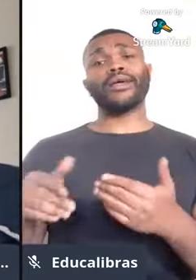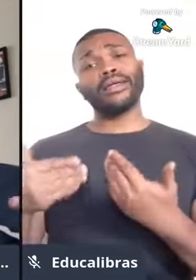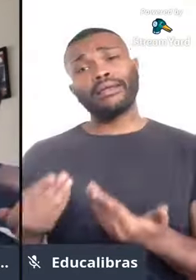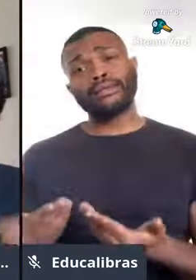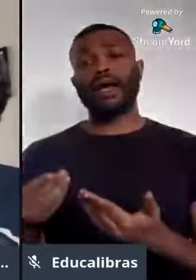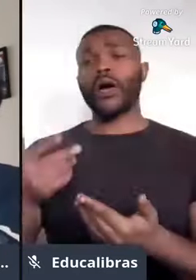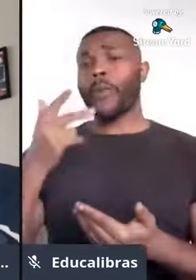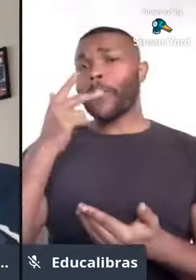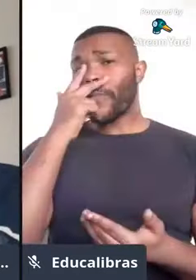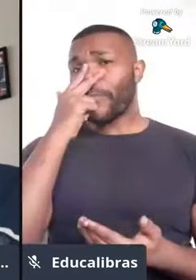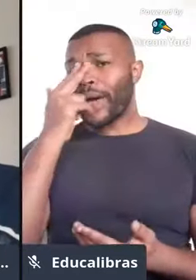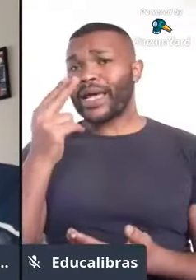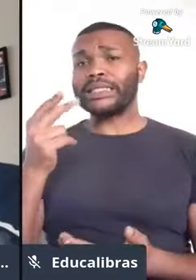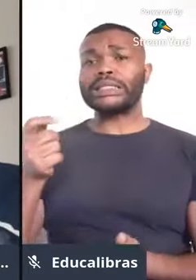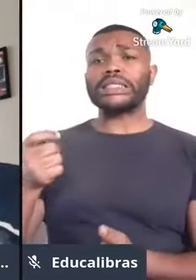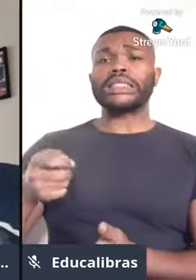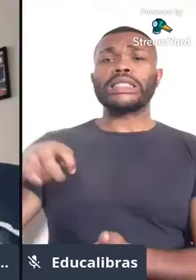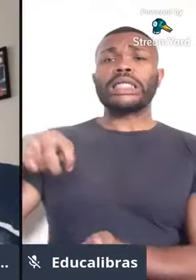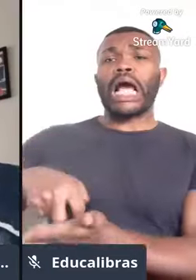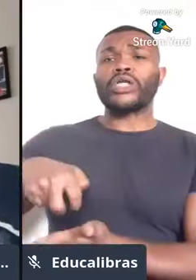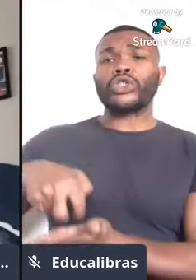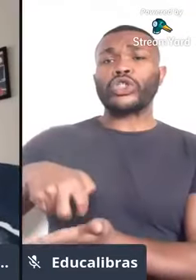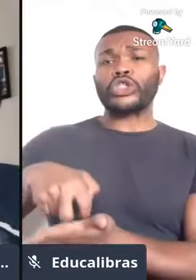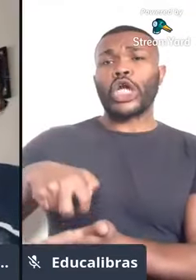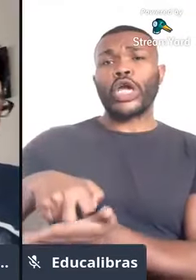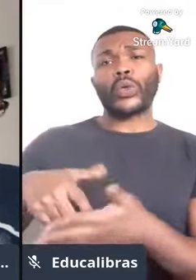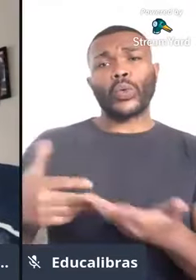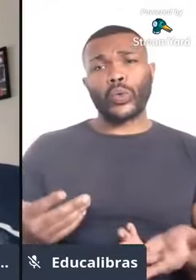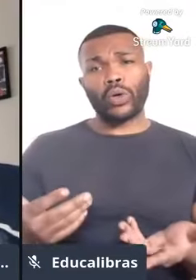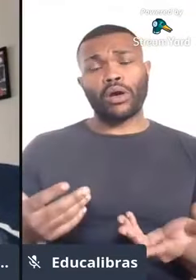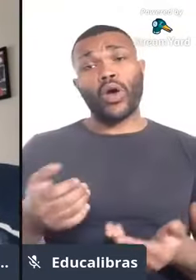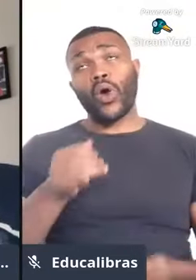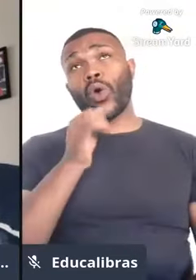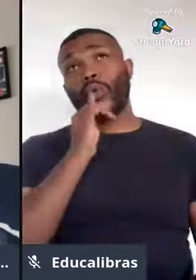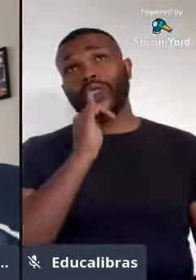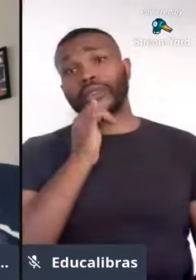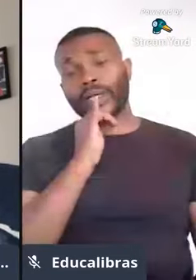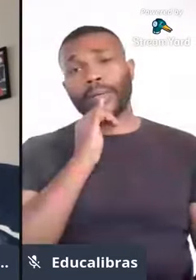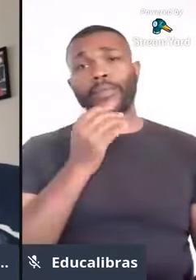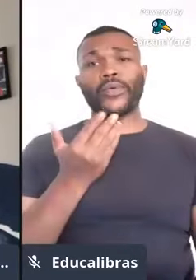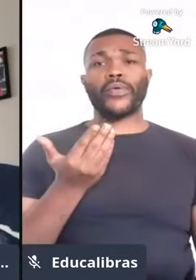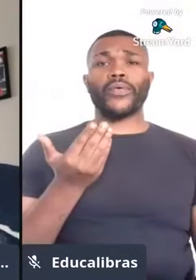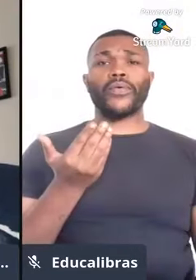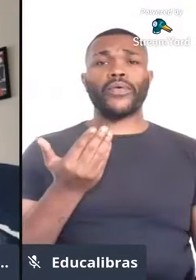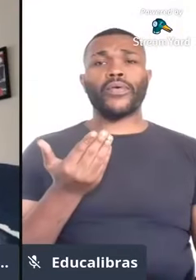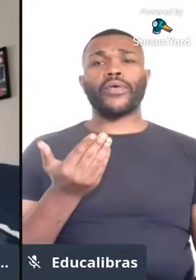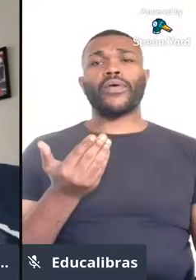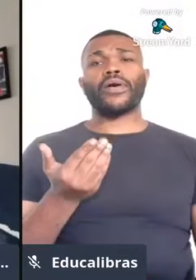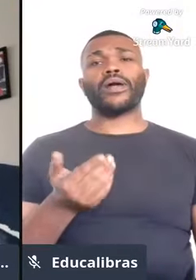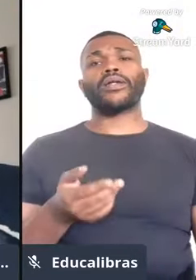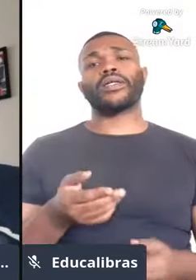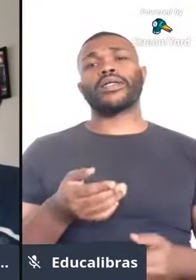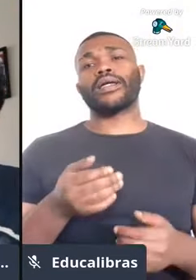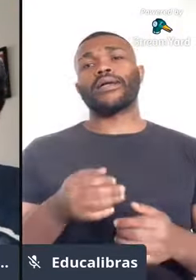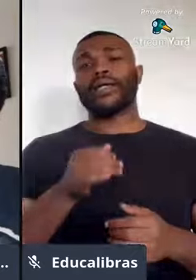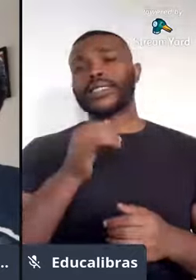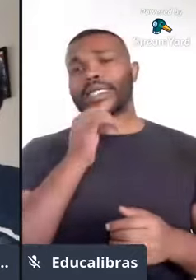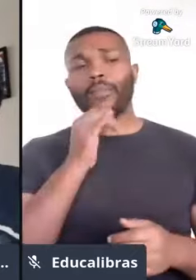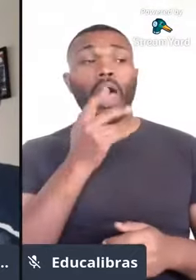uma condenação, né? Ou ela é aquela coisa chata, enfadonha do exemplo de